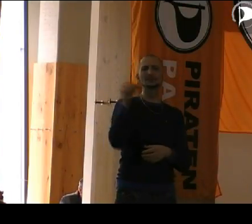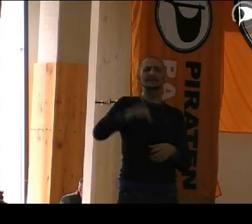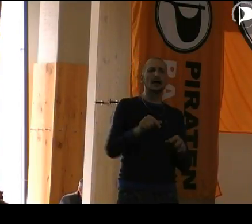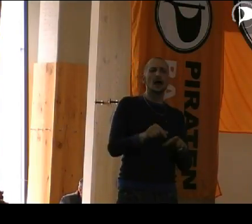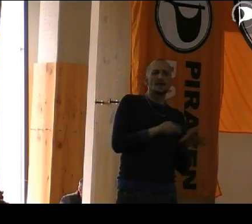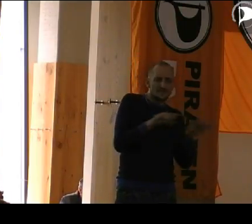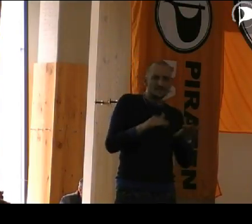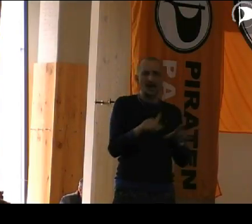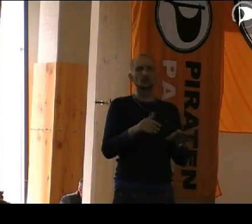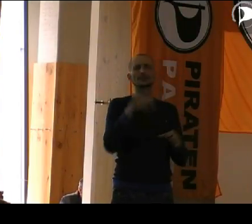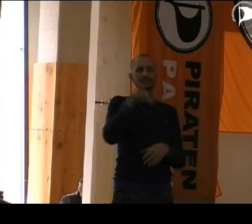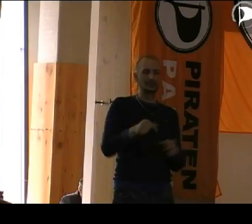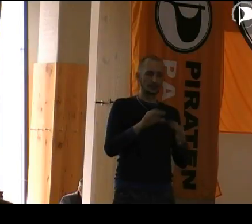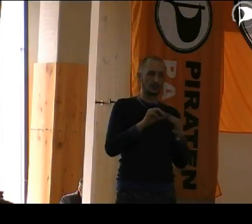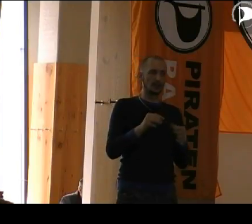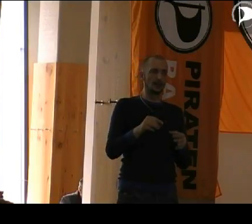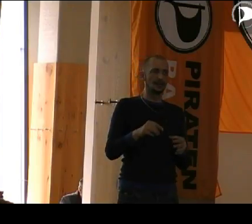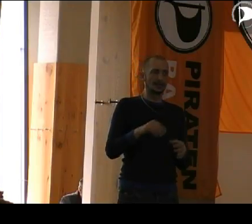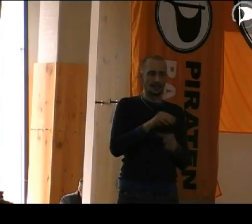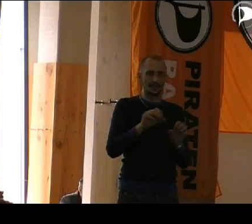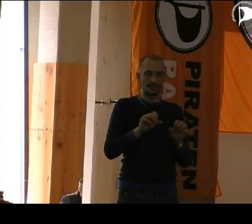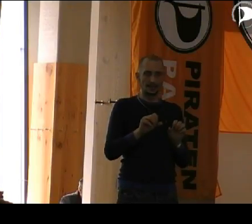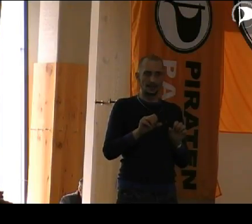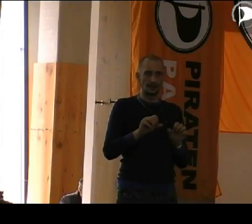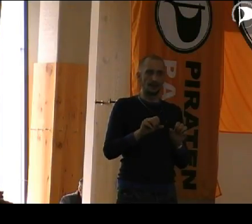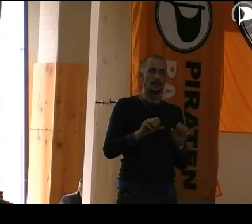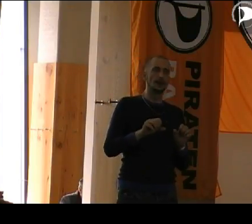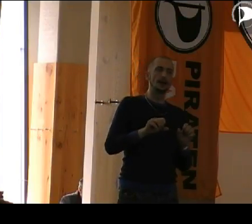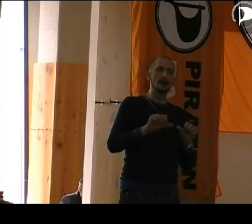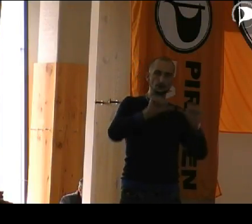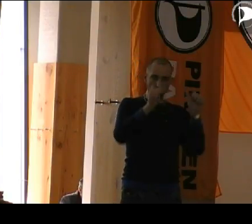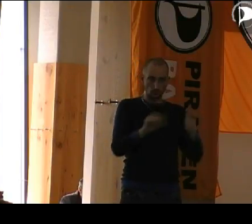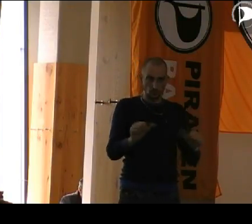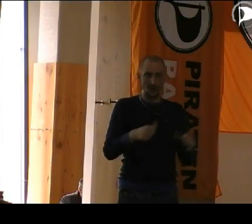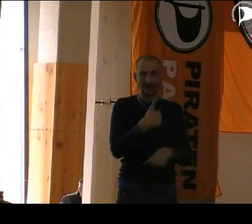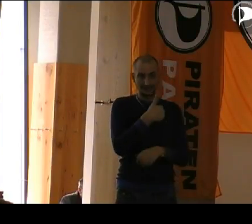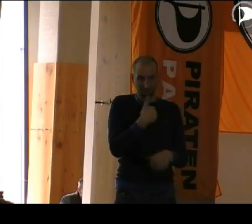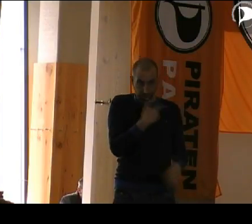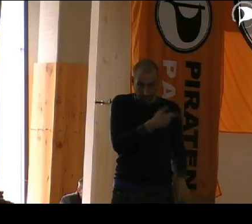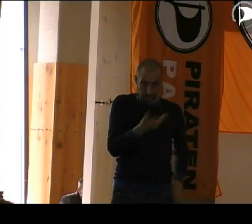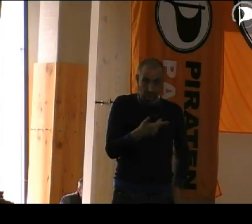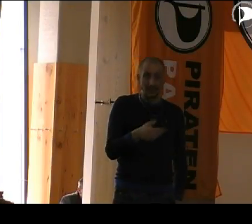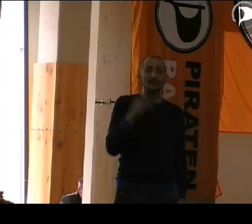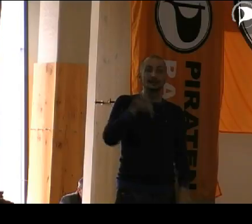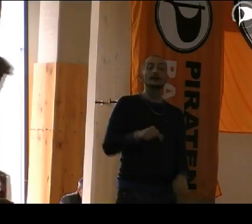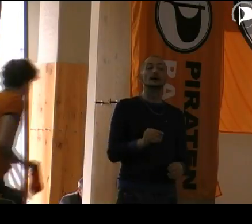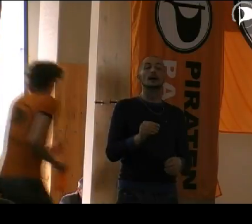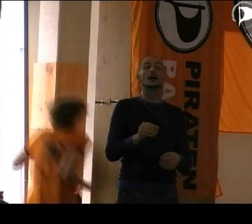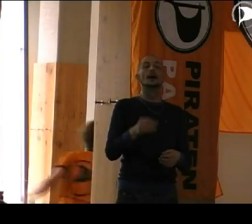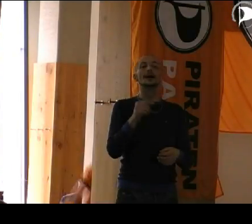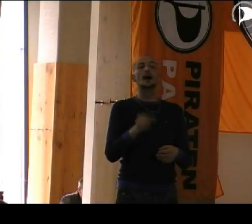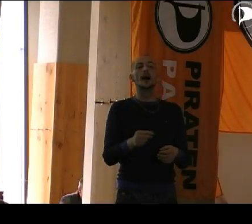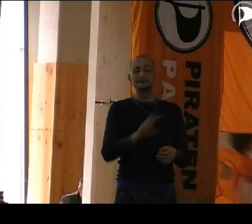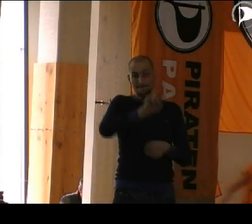versehen und zusätzlich haben gelernt welche zusätzlichen beisitzer erhöht